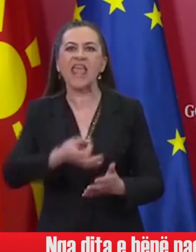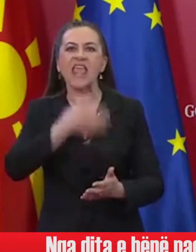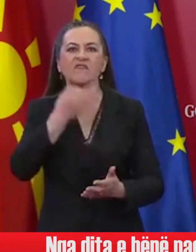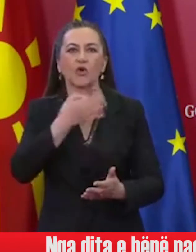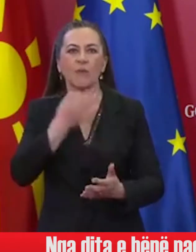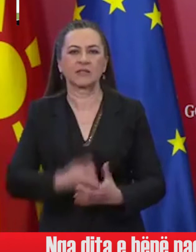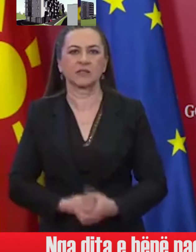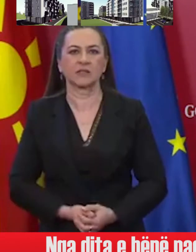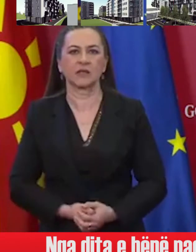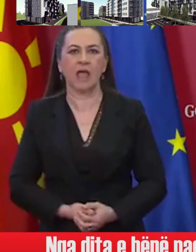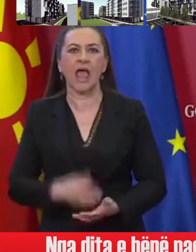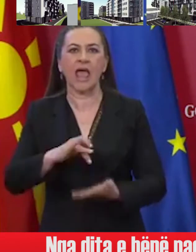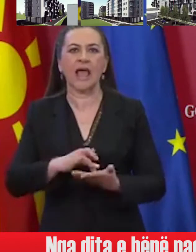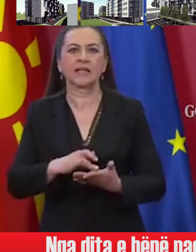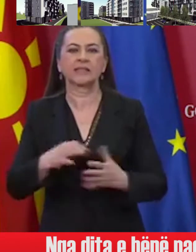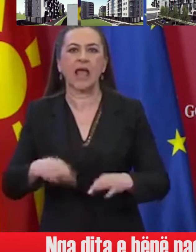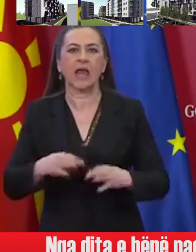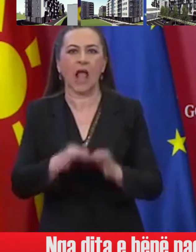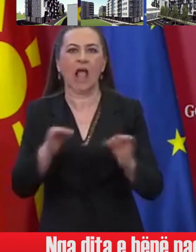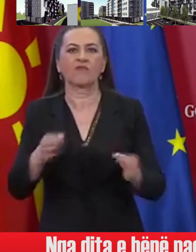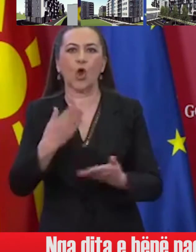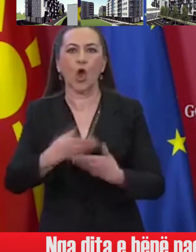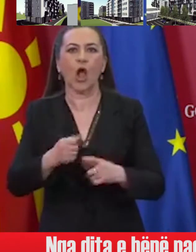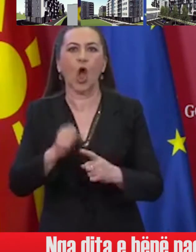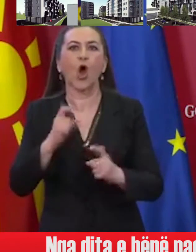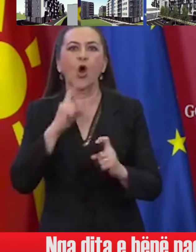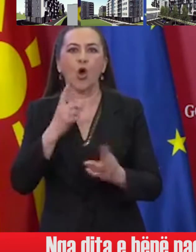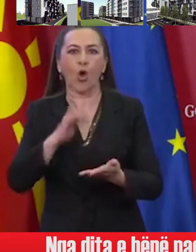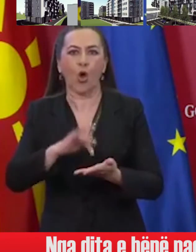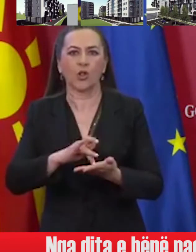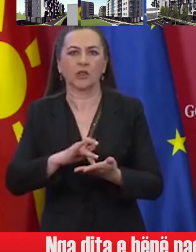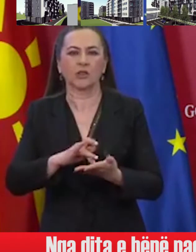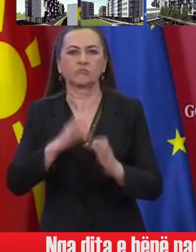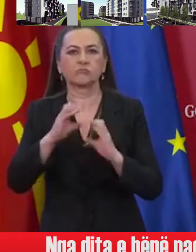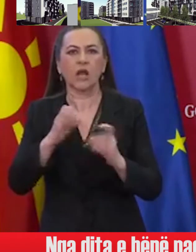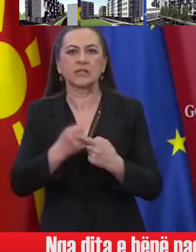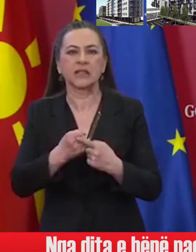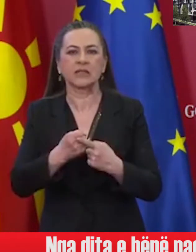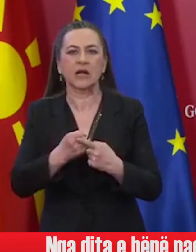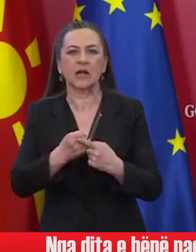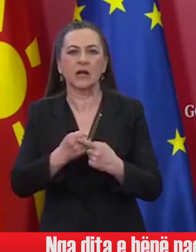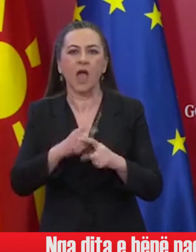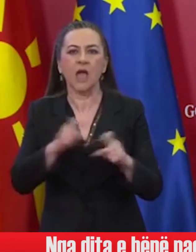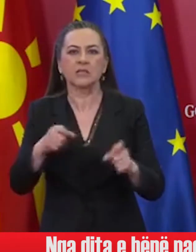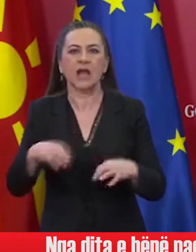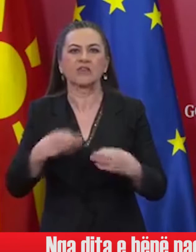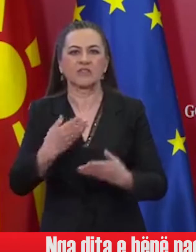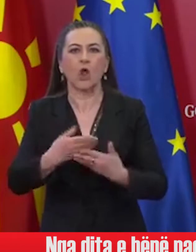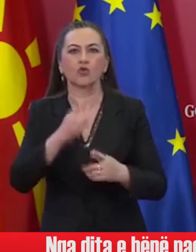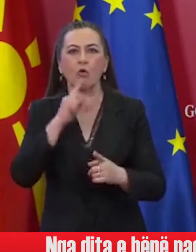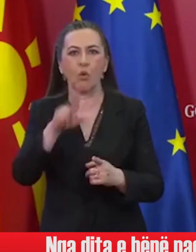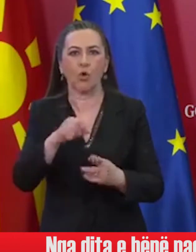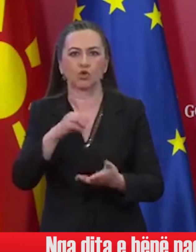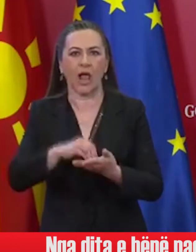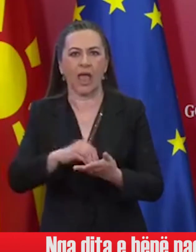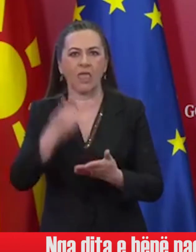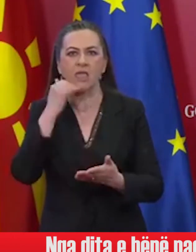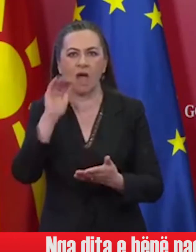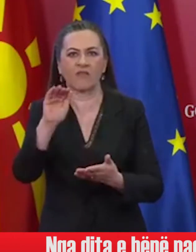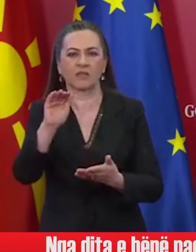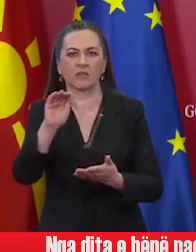информации во центрите за јавно здравје, во кол центарот во здравствениот дом, пациентите ќе може да се јават и